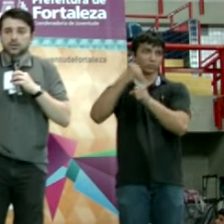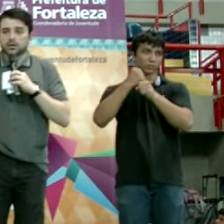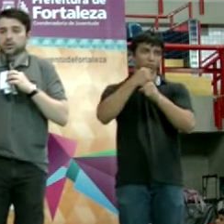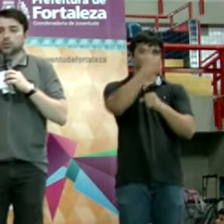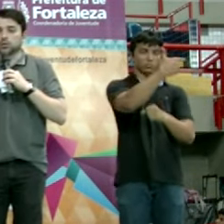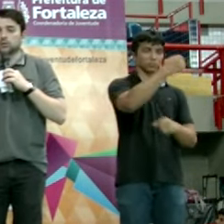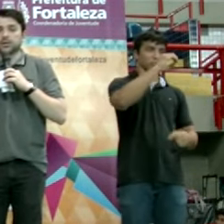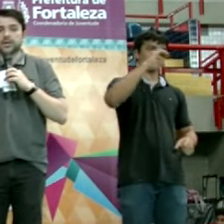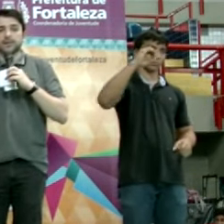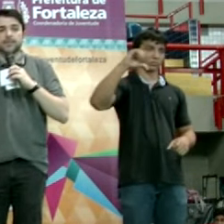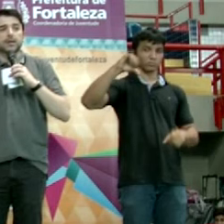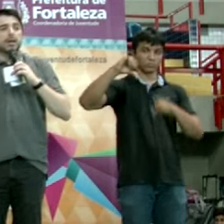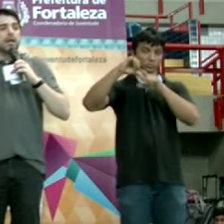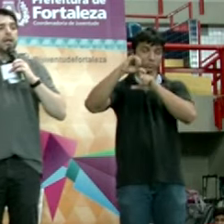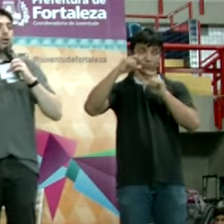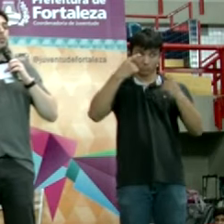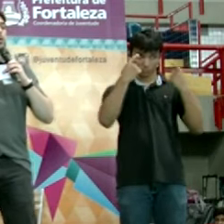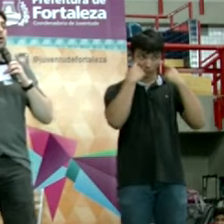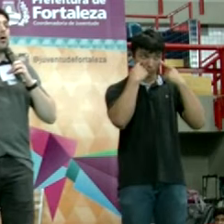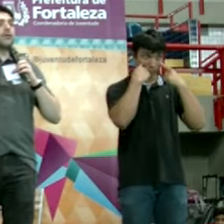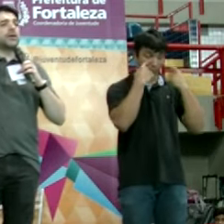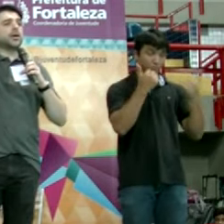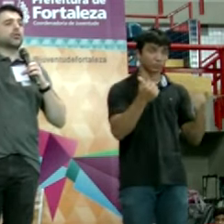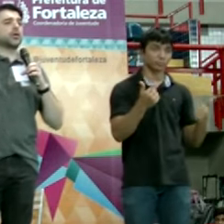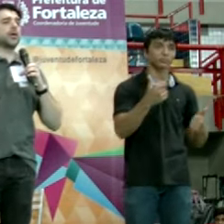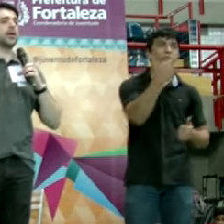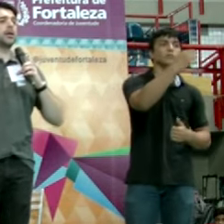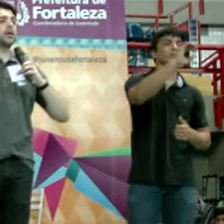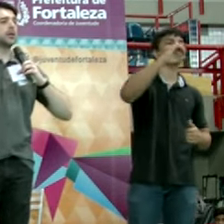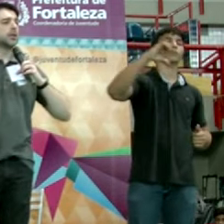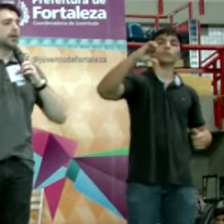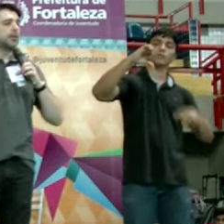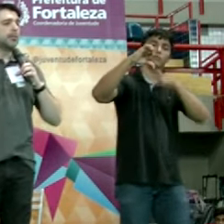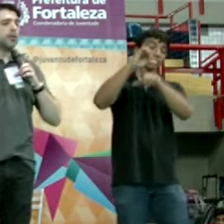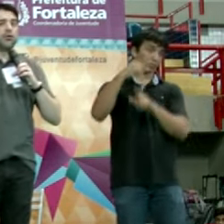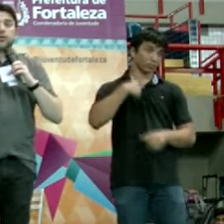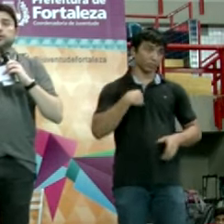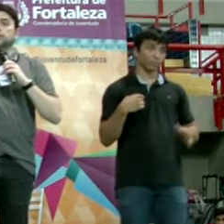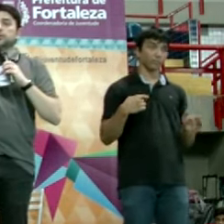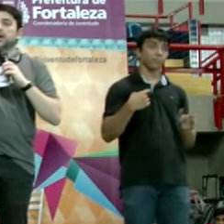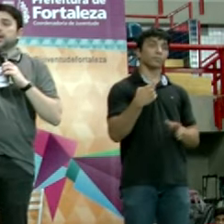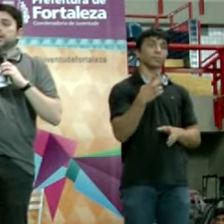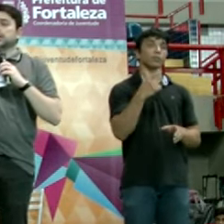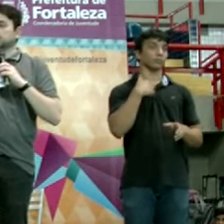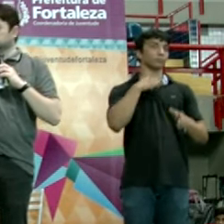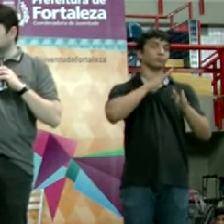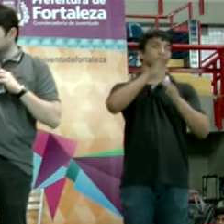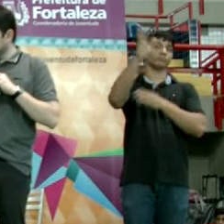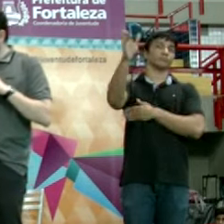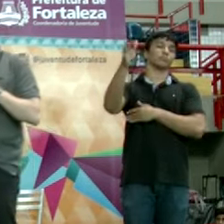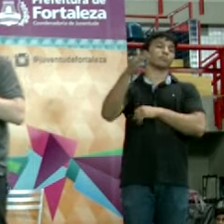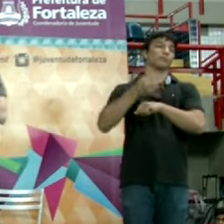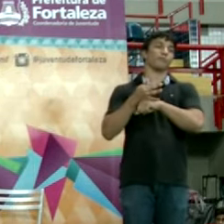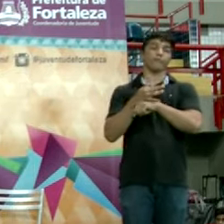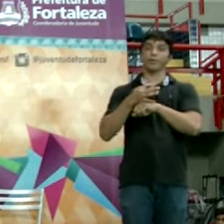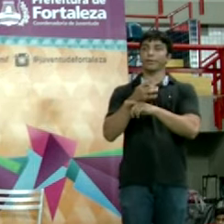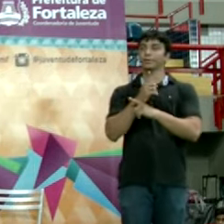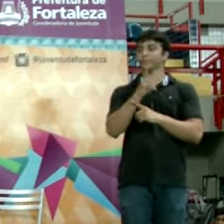Em 2009, escuta o que eu vou dizer. Em 2009 eu cheguei, eu fui de férias